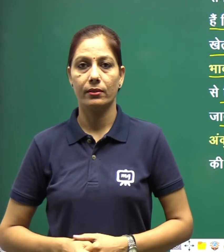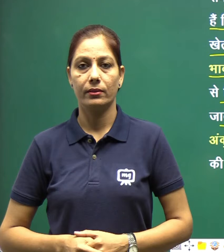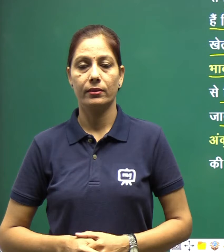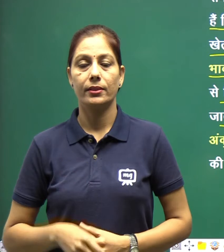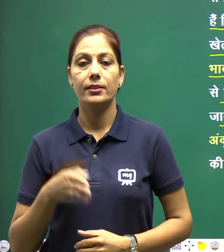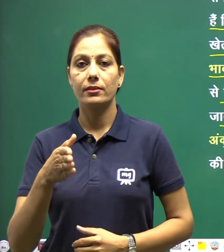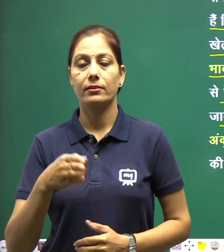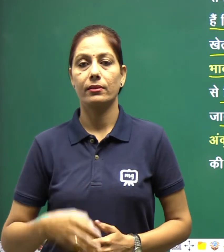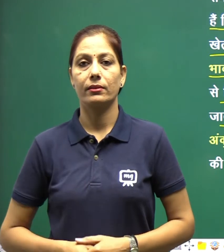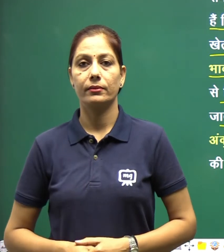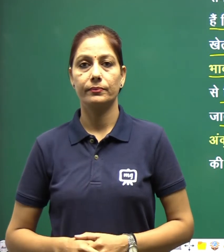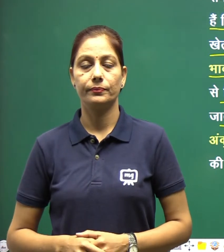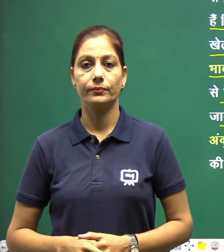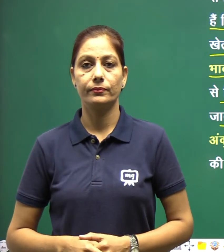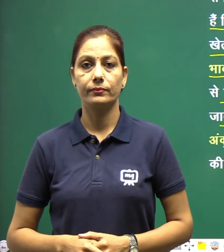जिससे